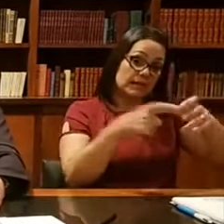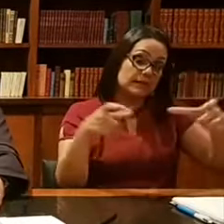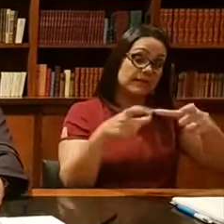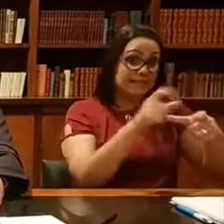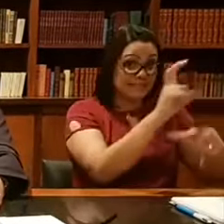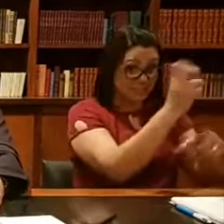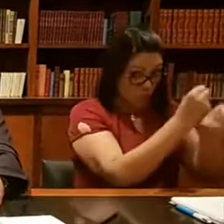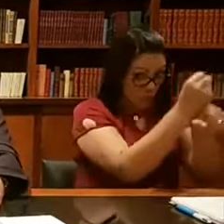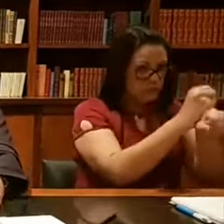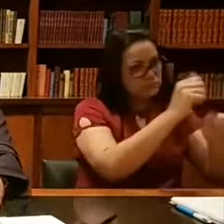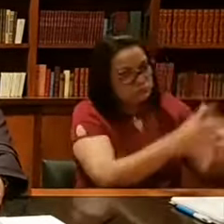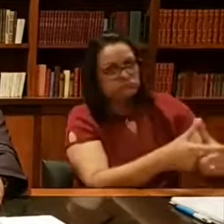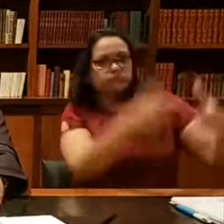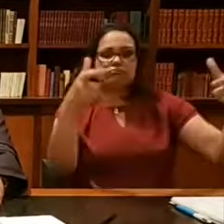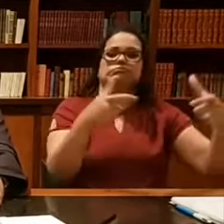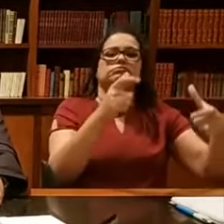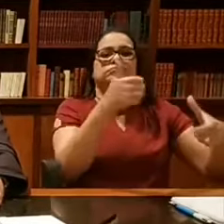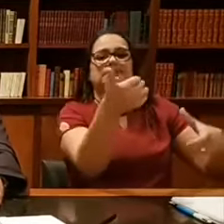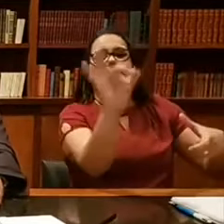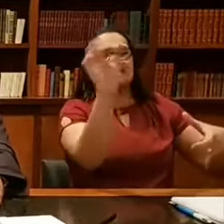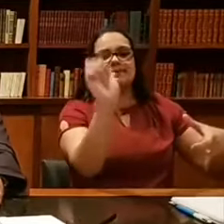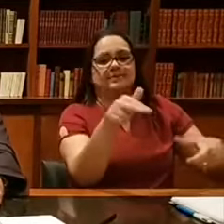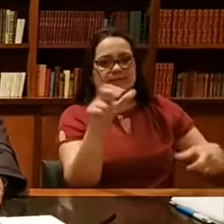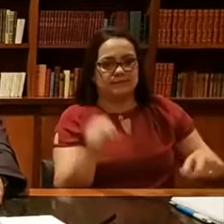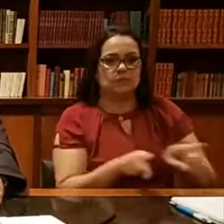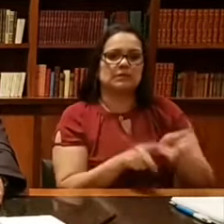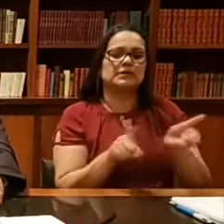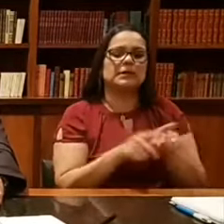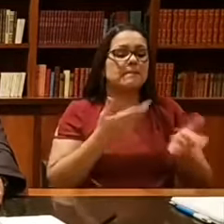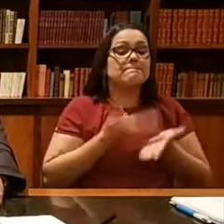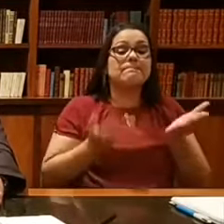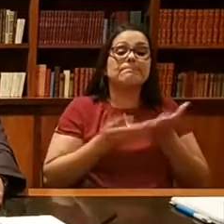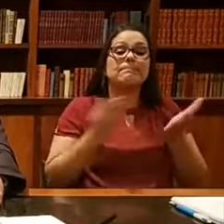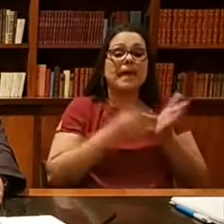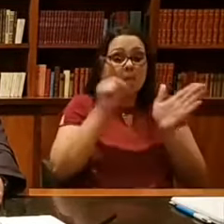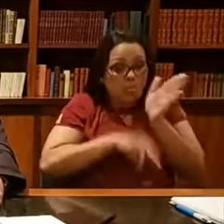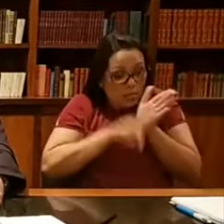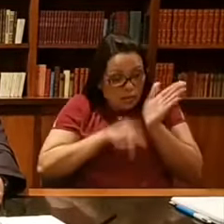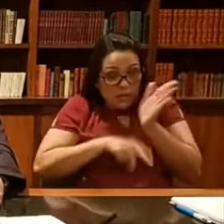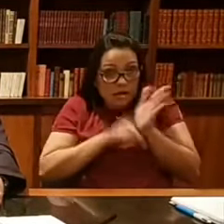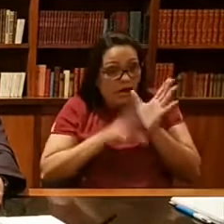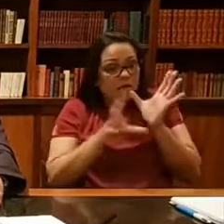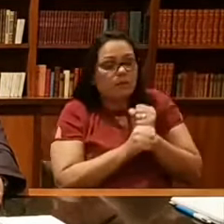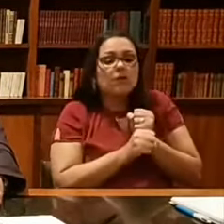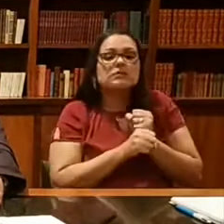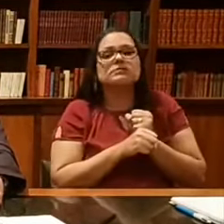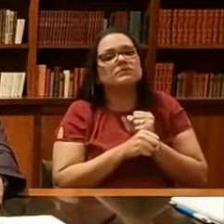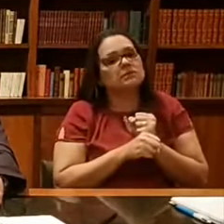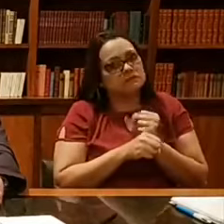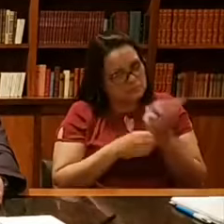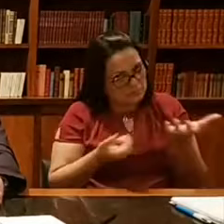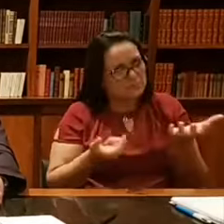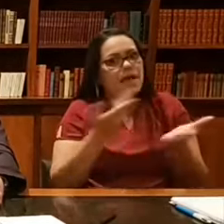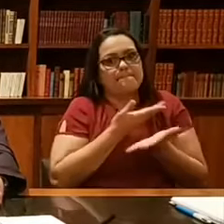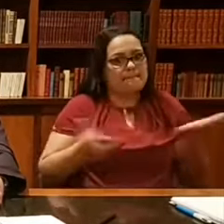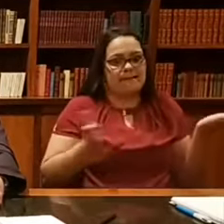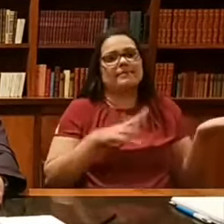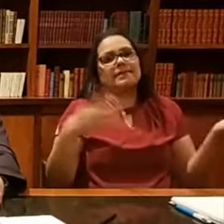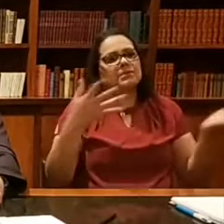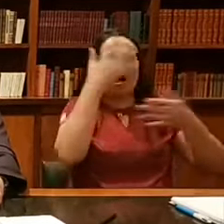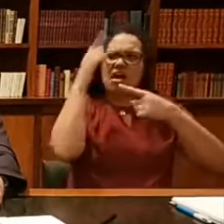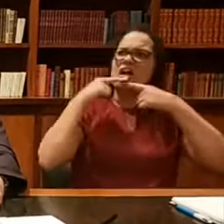anos, bem como o número de pontos, né? Passa de 20 para 40 para você perder a carteira de motorista. Alguns reclamam, né? É um absurdo.